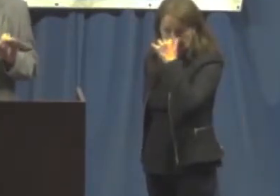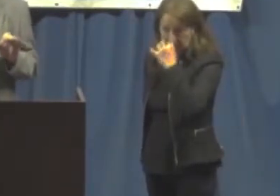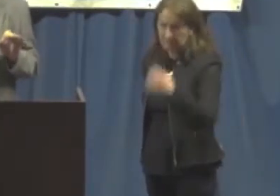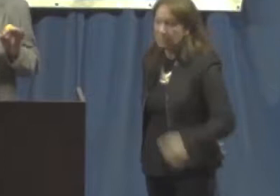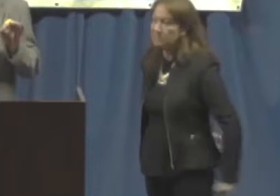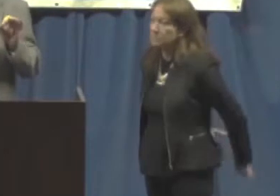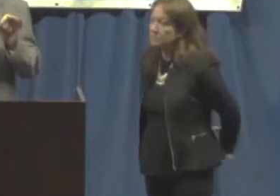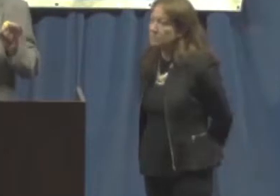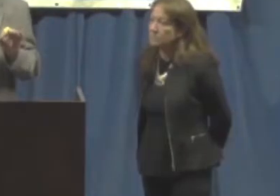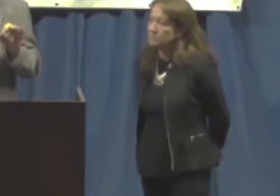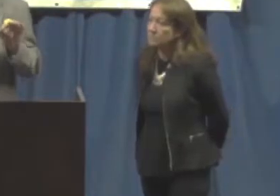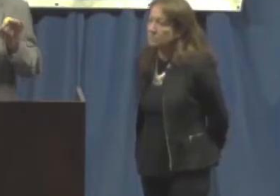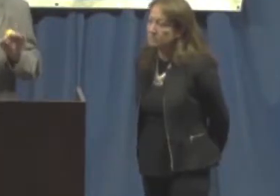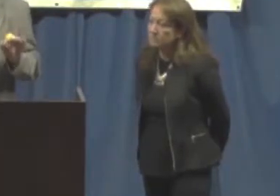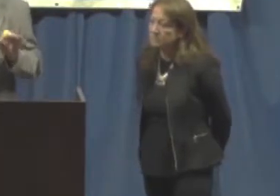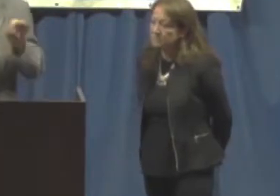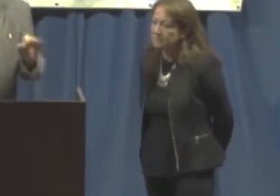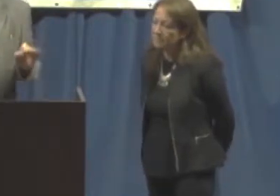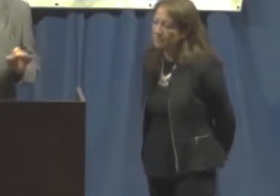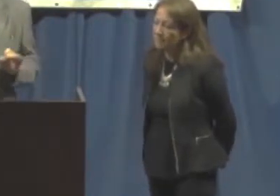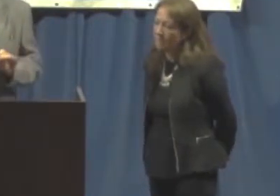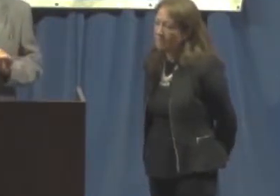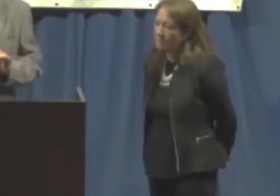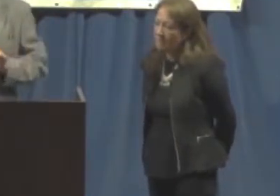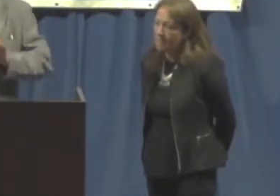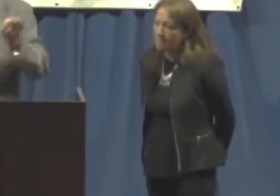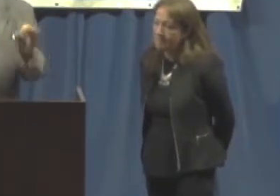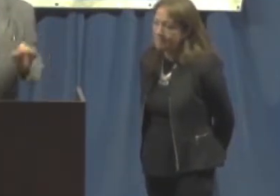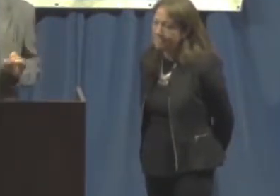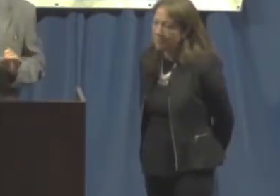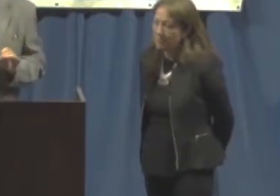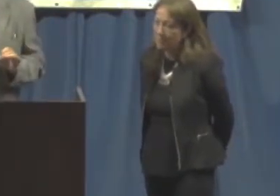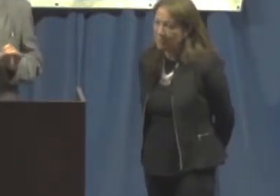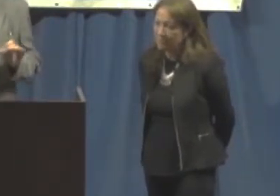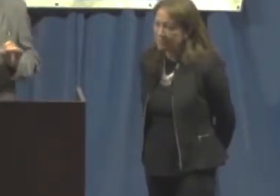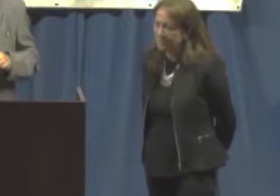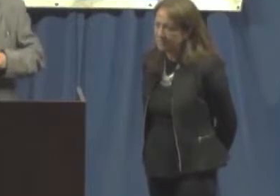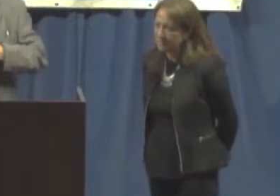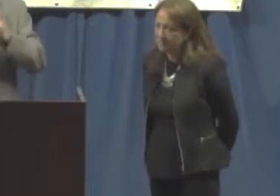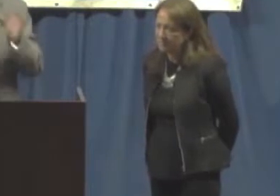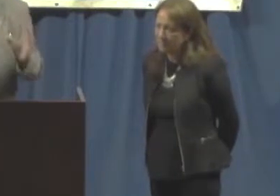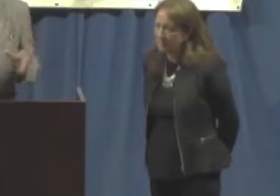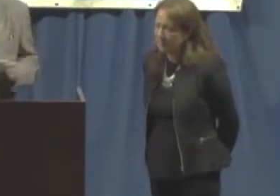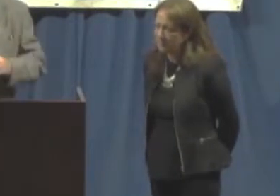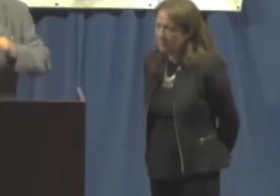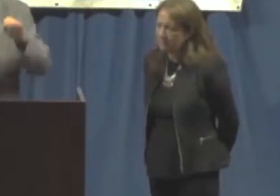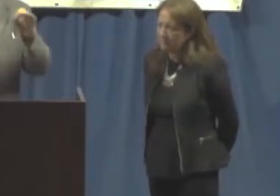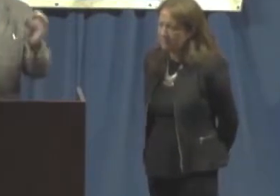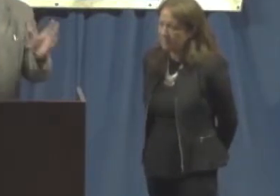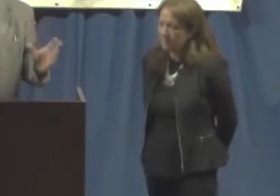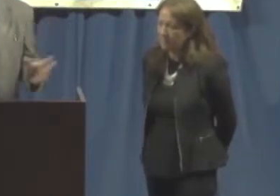proyecto nacional de un satélite argentino de varios satélites un proyecto de largo plazo que involucra satélites geoestacionarios